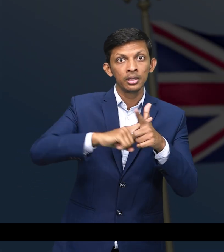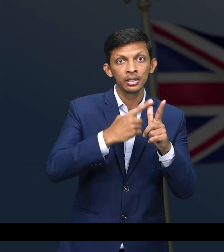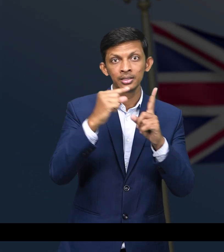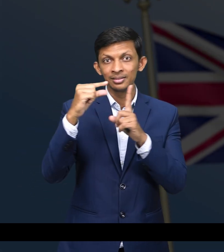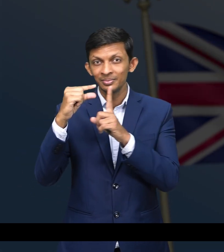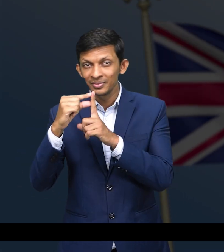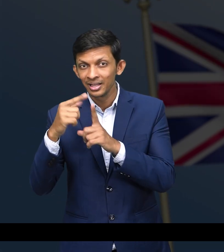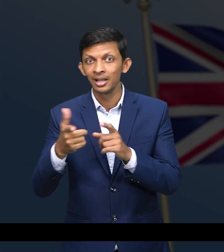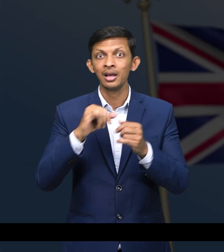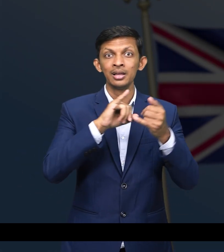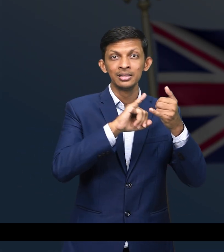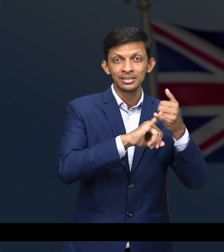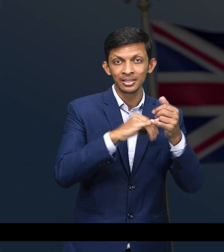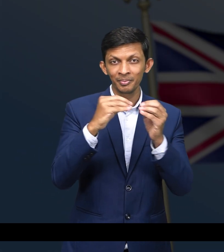జ్యోతిరావు పూలే,